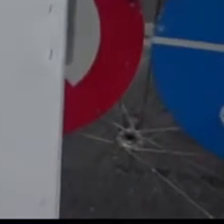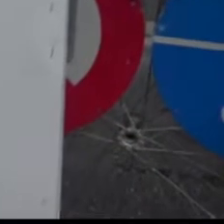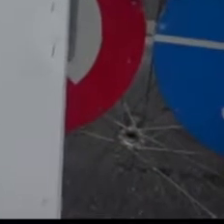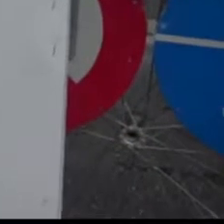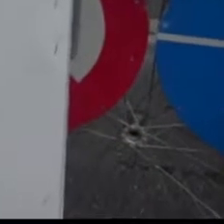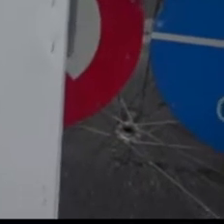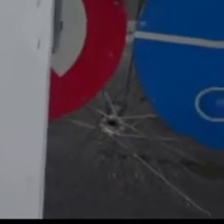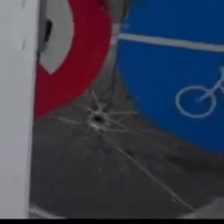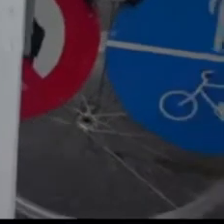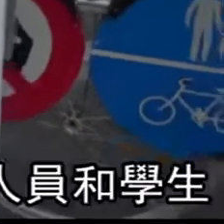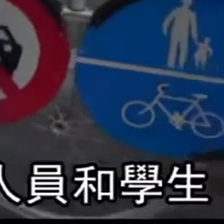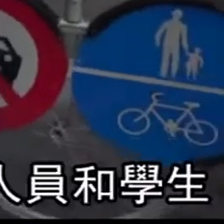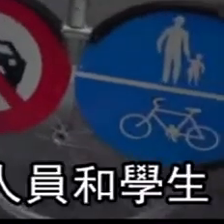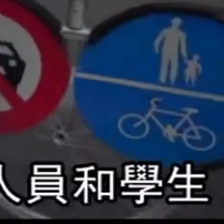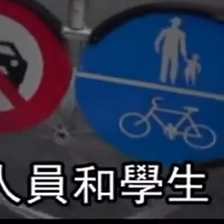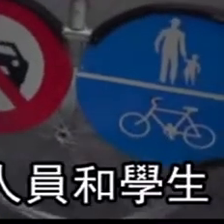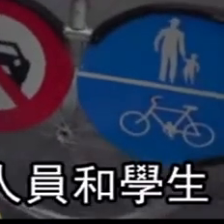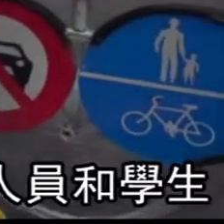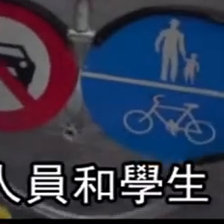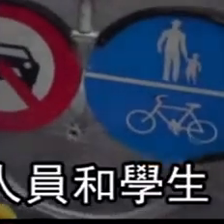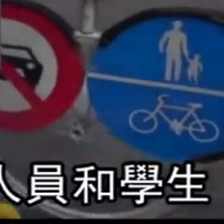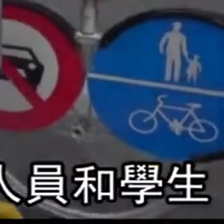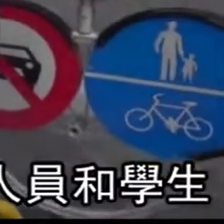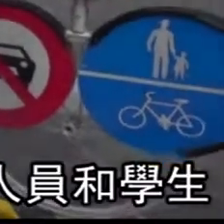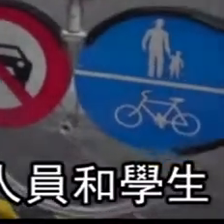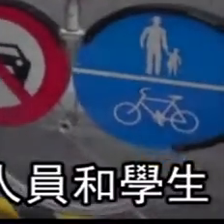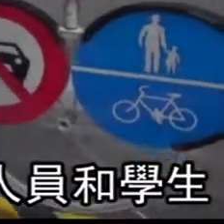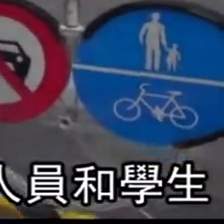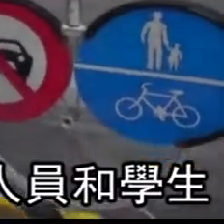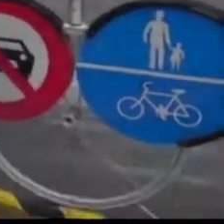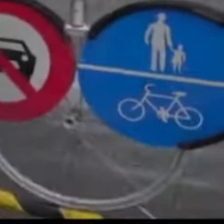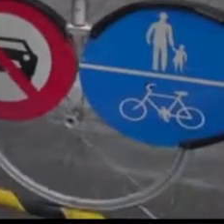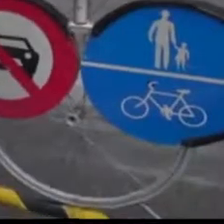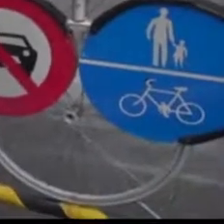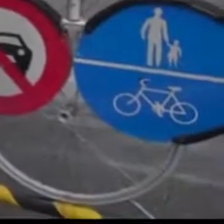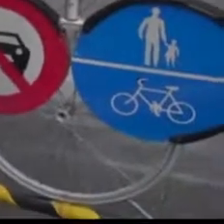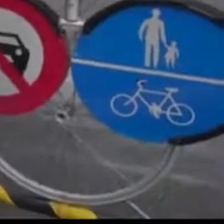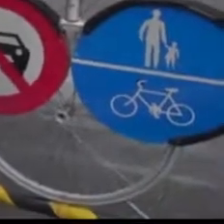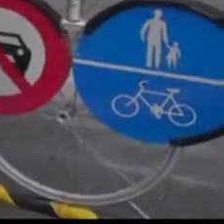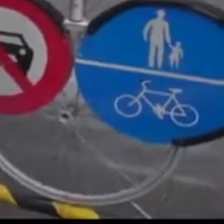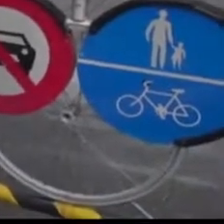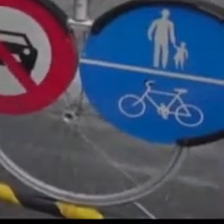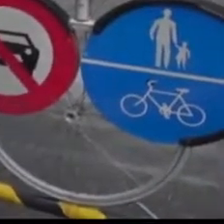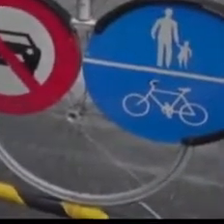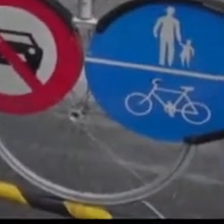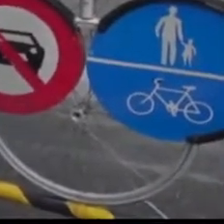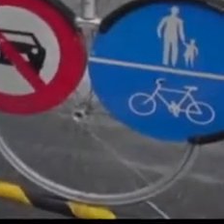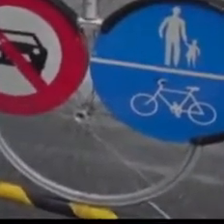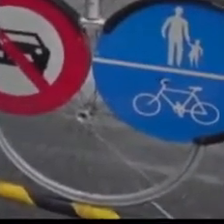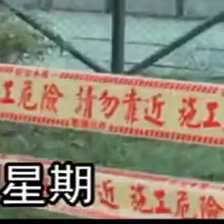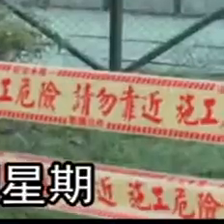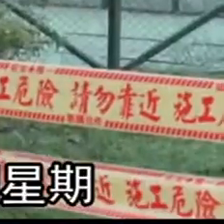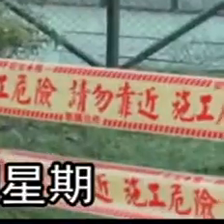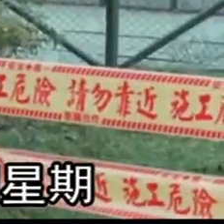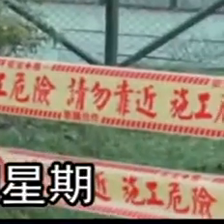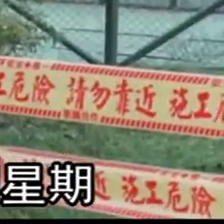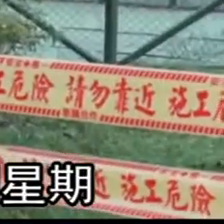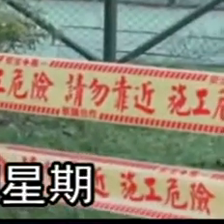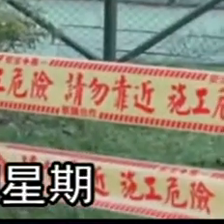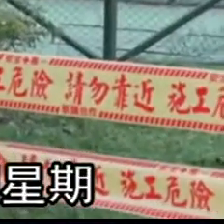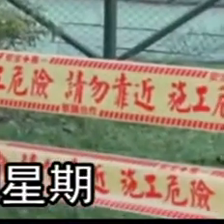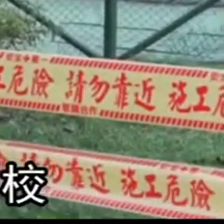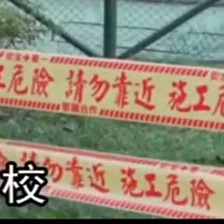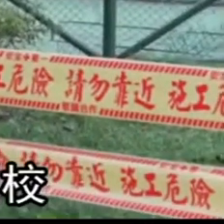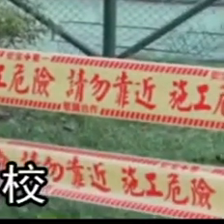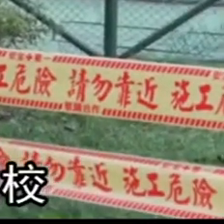表示，最近两个星期，台大和中研院有接触的教职人员和学生就高达732位，为了审慎起见，将要能进行为期